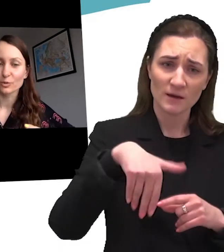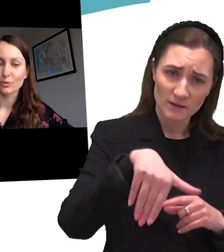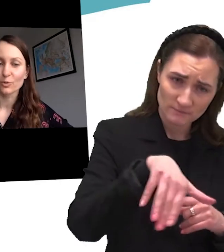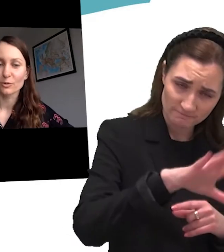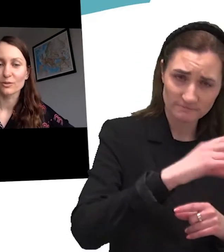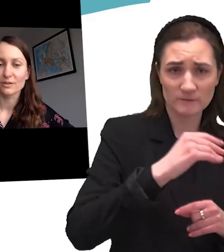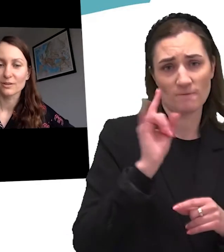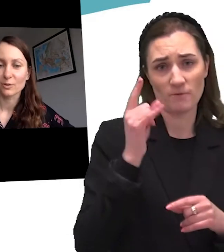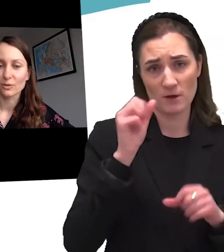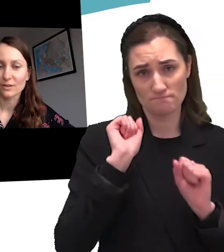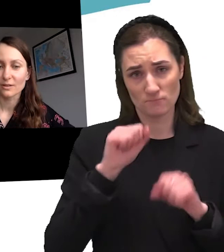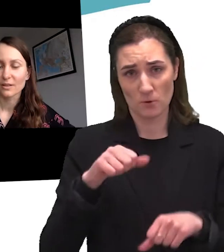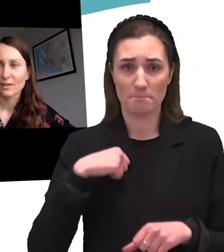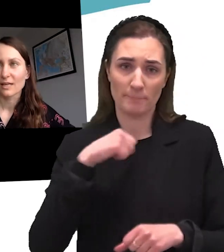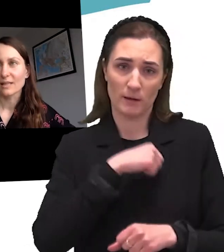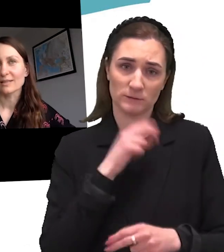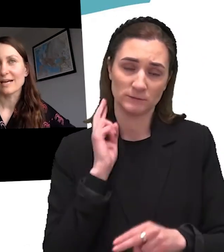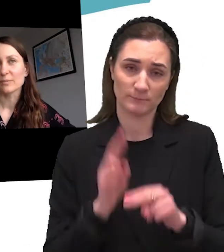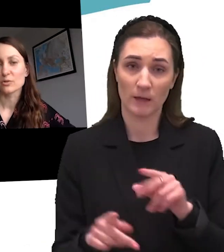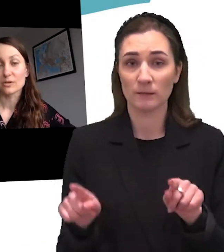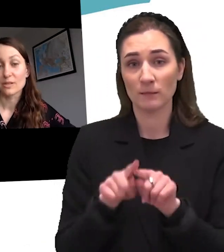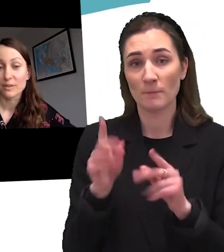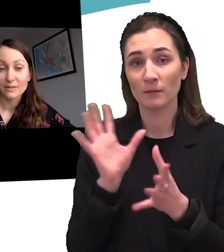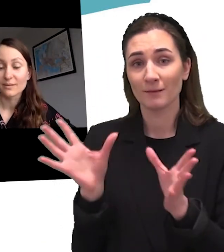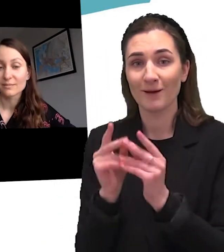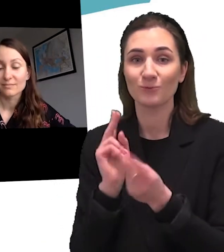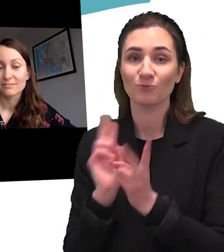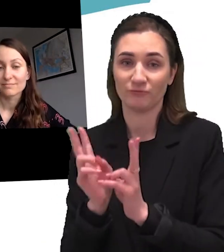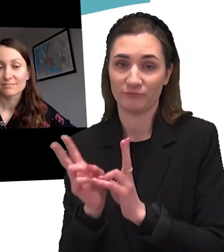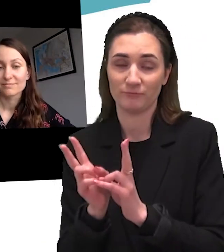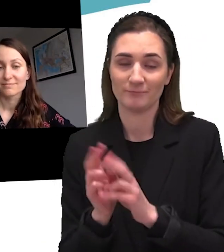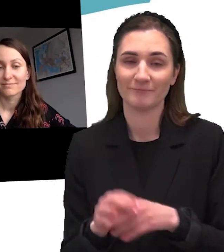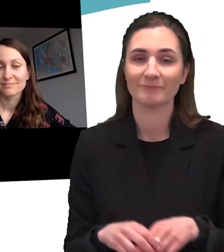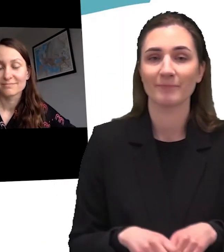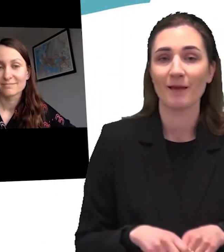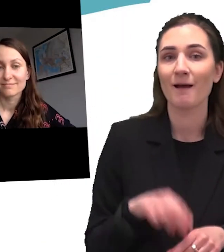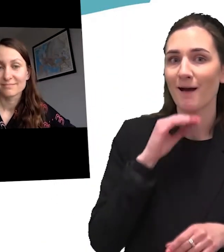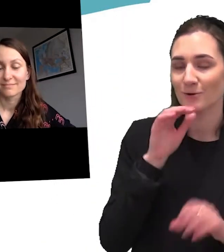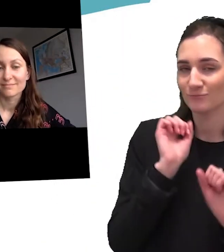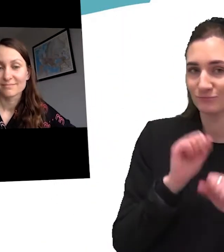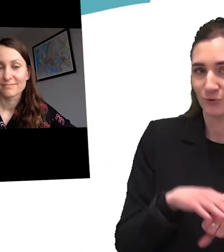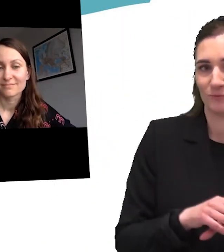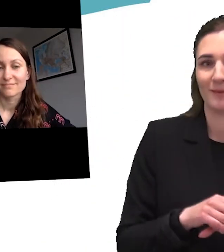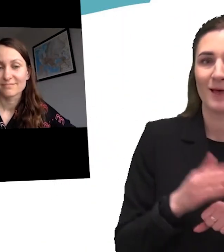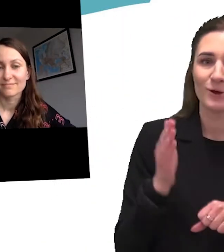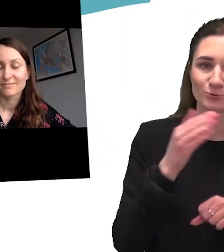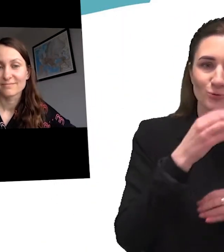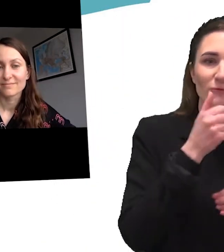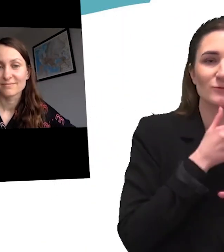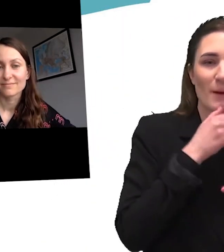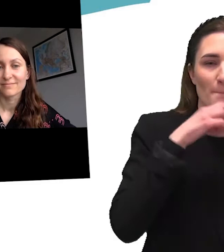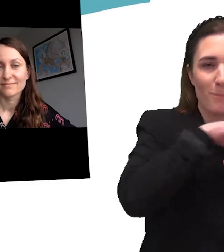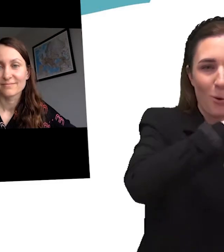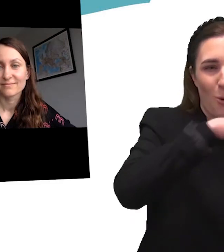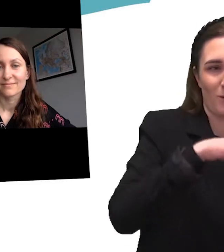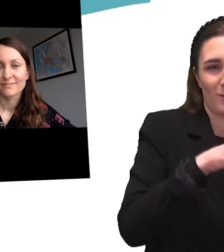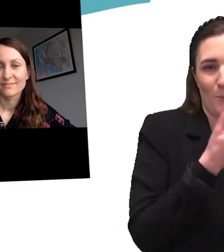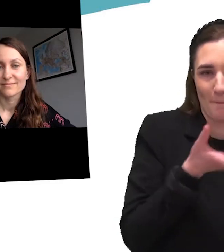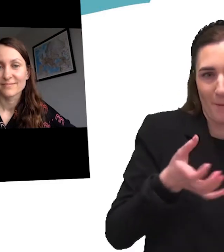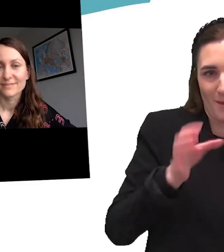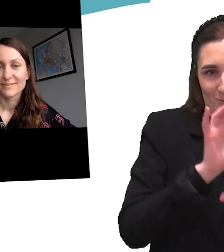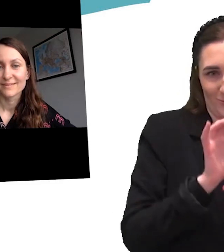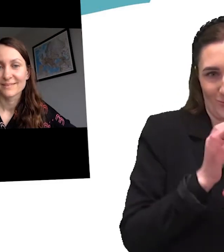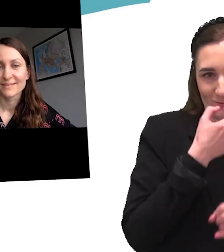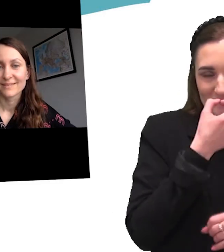vaikai būtų kuo daugiau į tai traukti, gal net galima su jais gaminti? Tai aišku, kad galim. Tai aš ta čia žuvis su